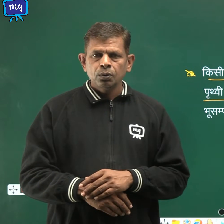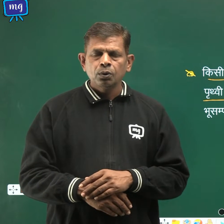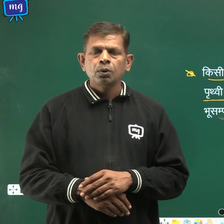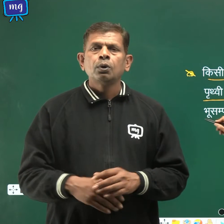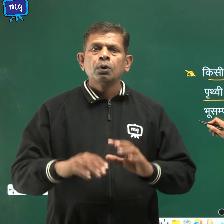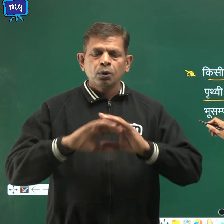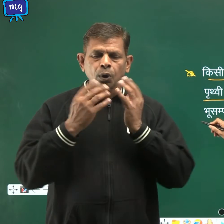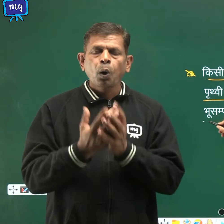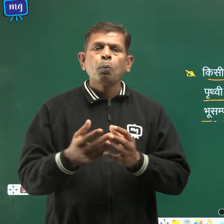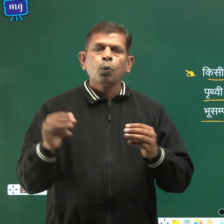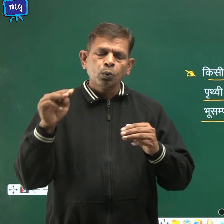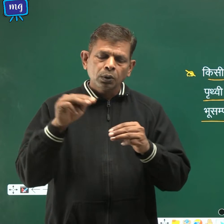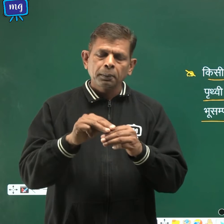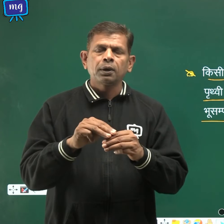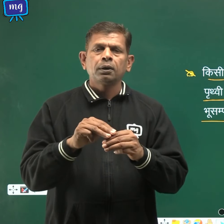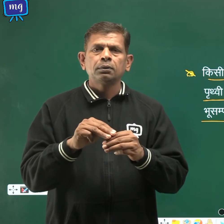भूसंपर्कण